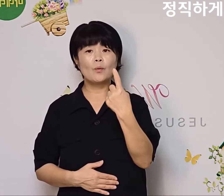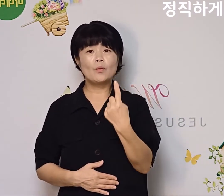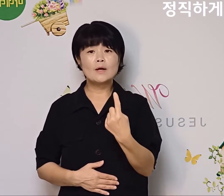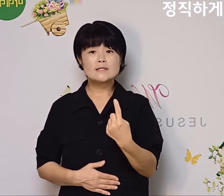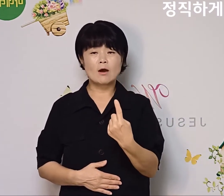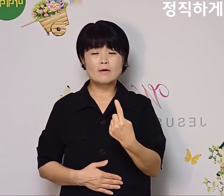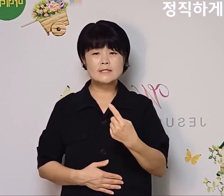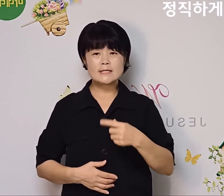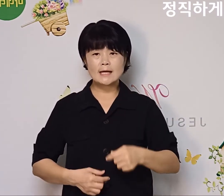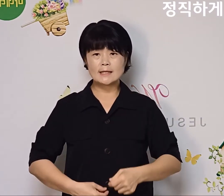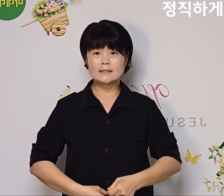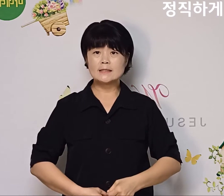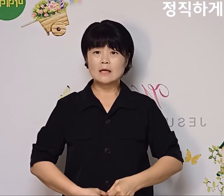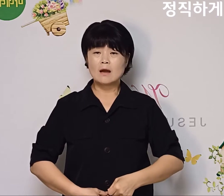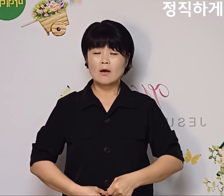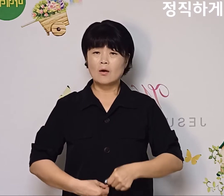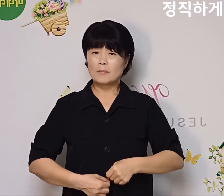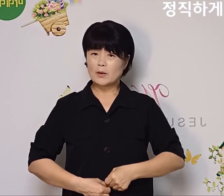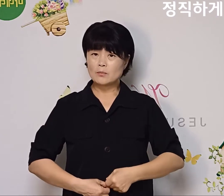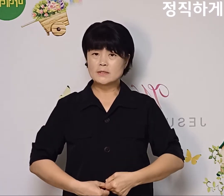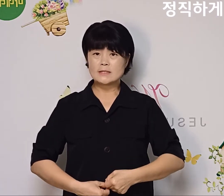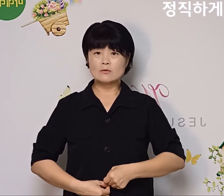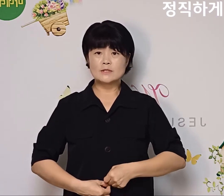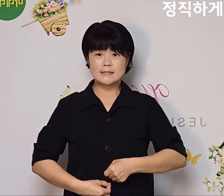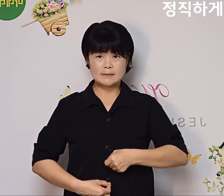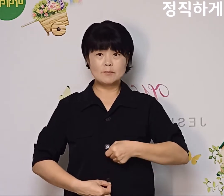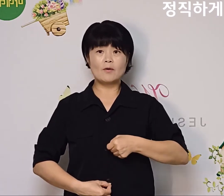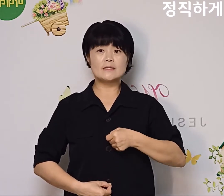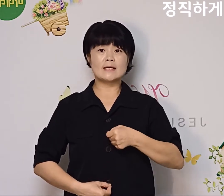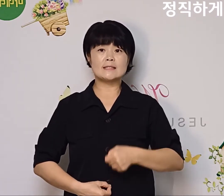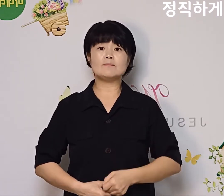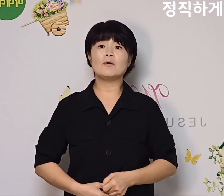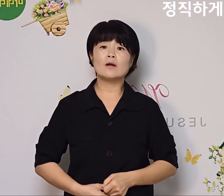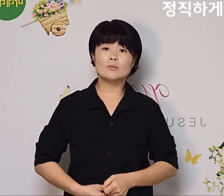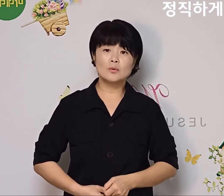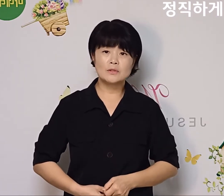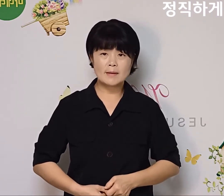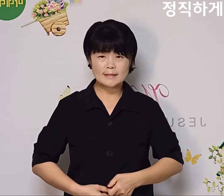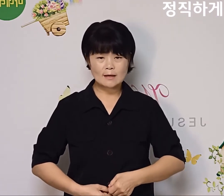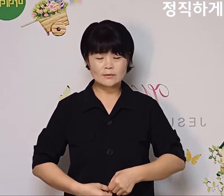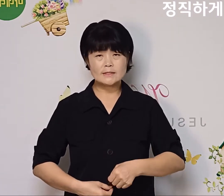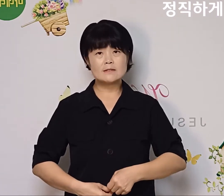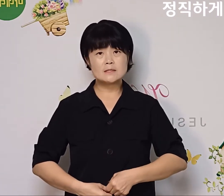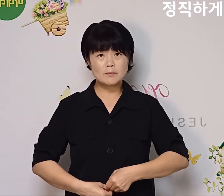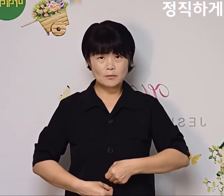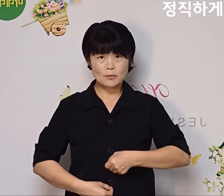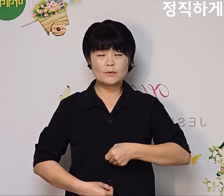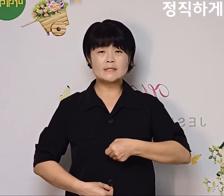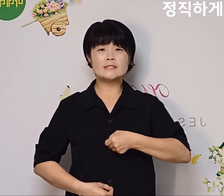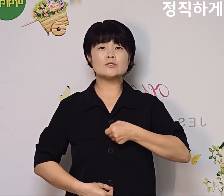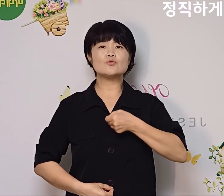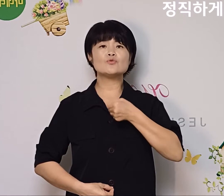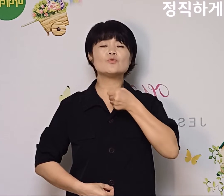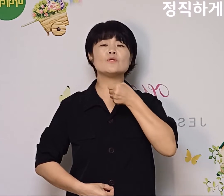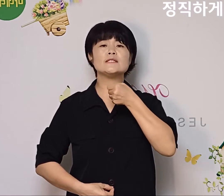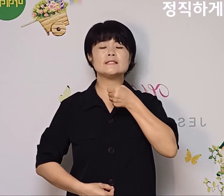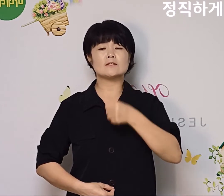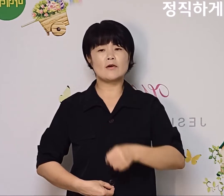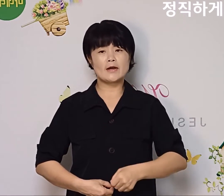하루도 정직하다는 배꼽 밑에서 우리 지퍼 제가 지퍼라고 표현을 많이 하거든요. 지퍼에 올리듯이 쭉 올리시는 거예요.